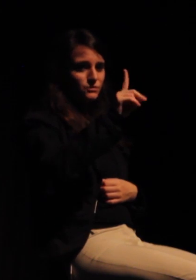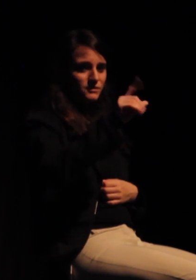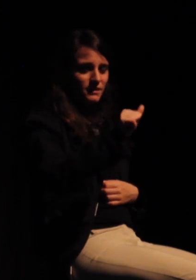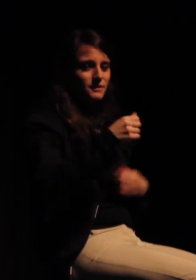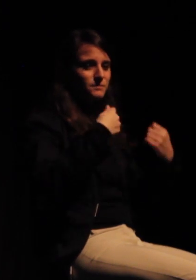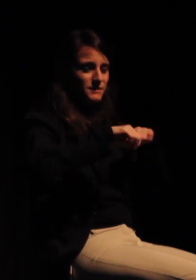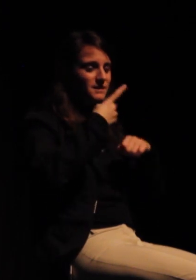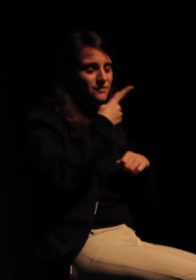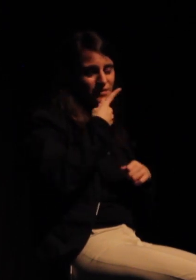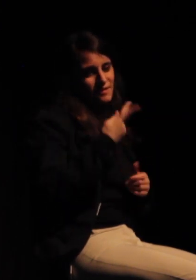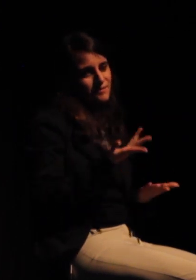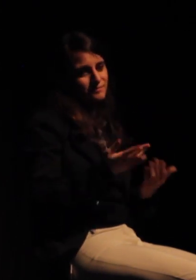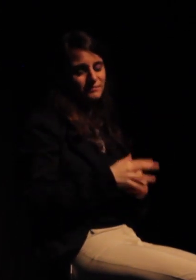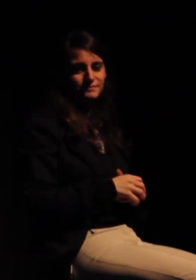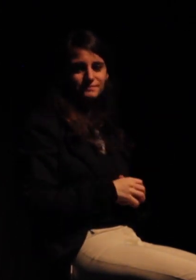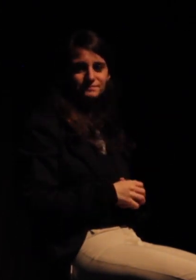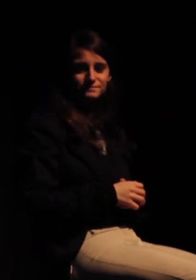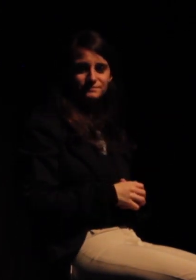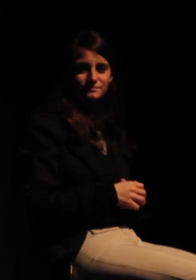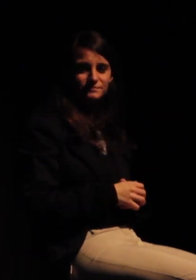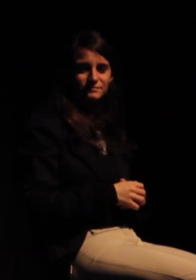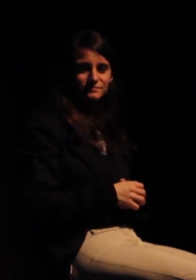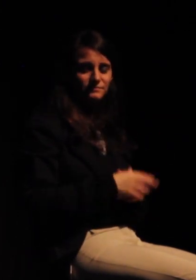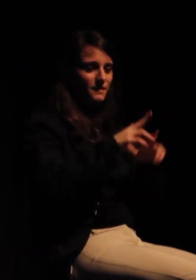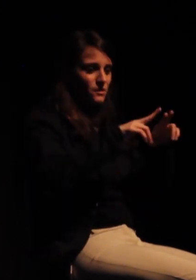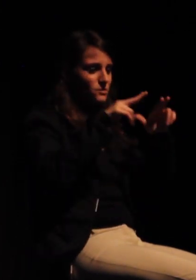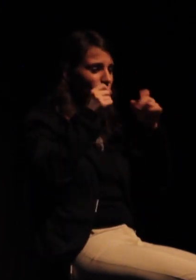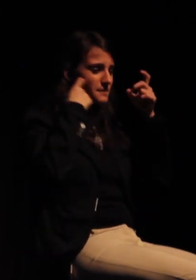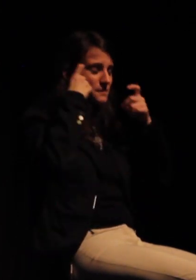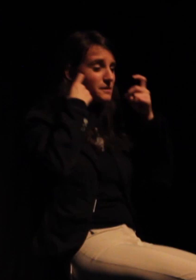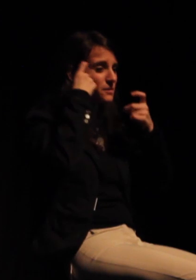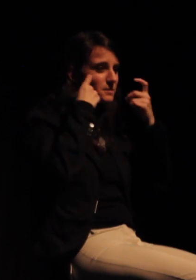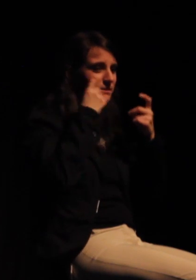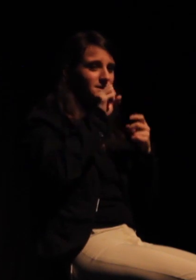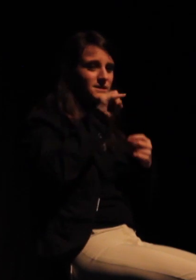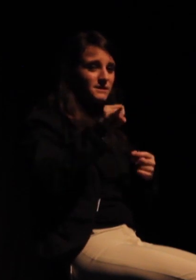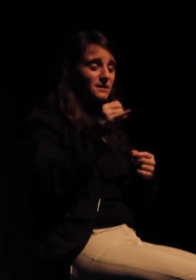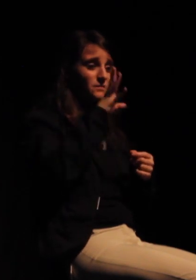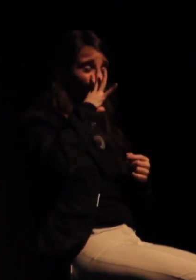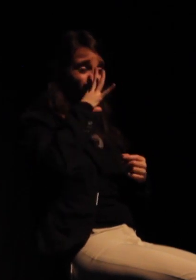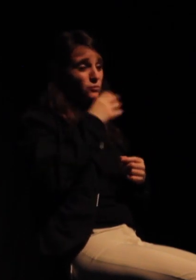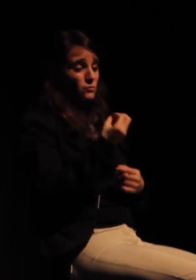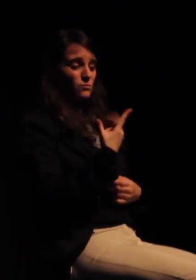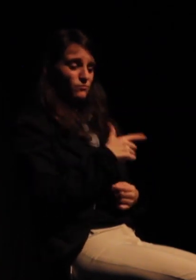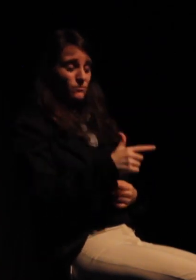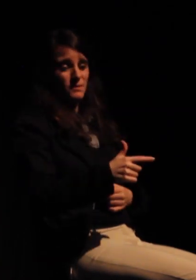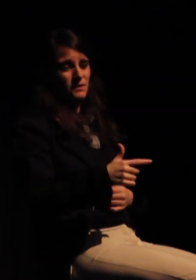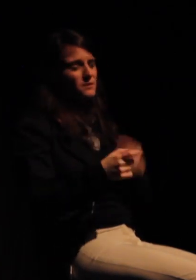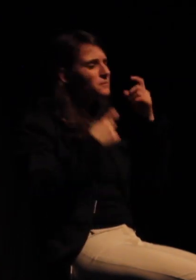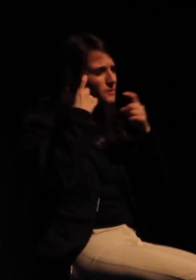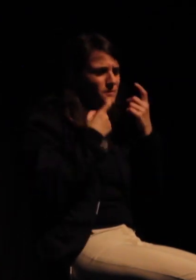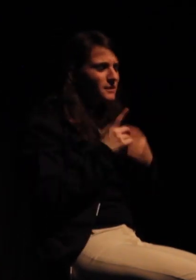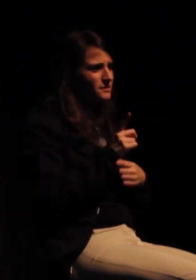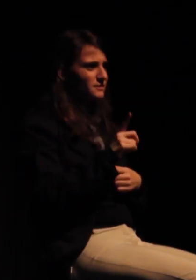falar dela. E falou assim, nunca se preocupem se a coisa é absurda ou não é. Se